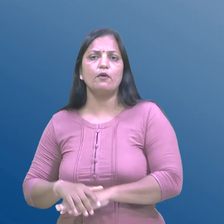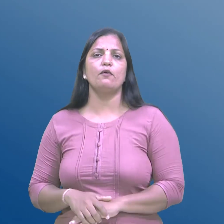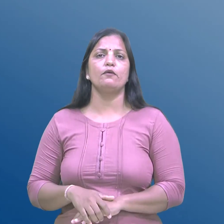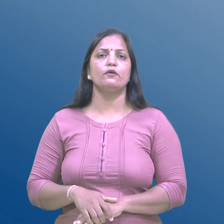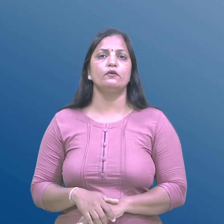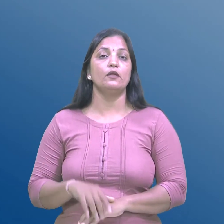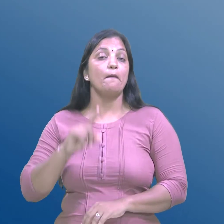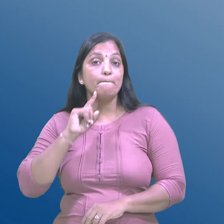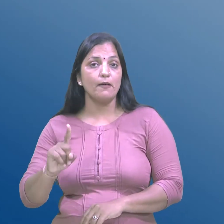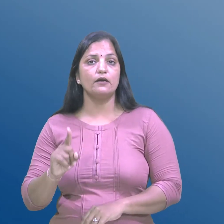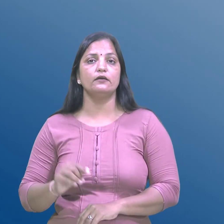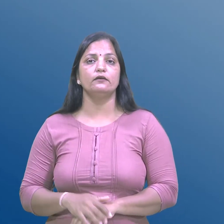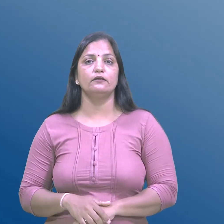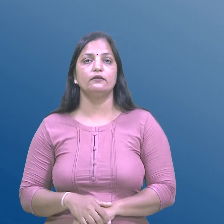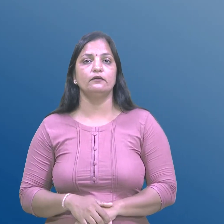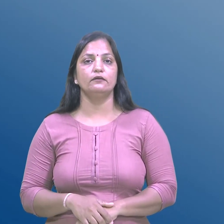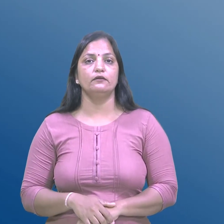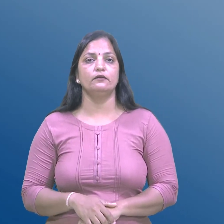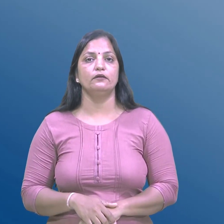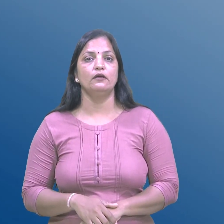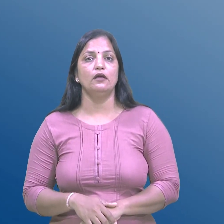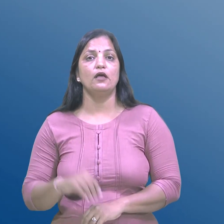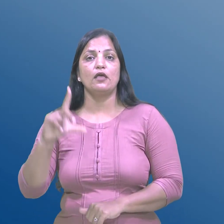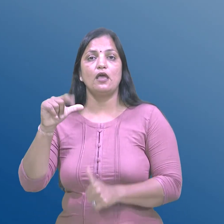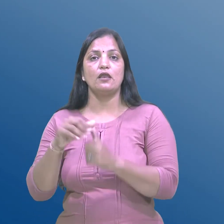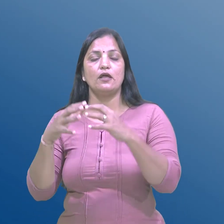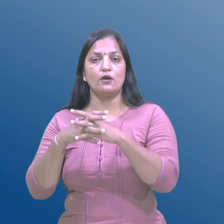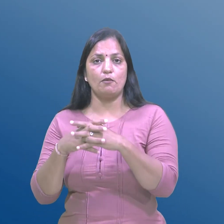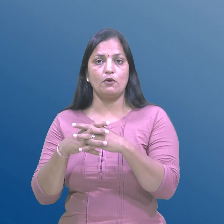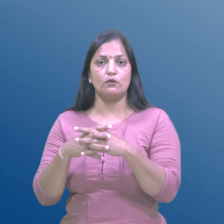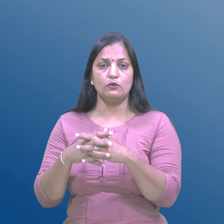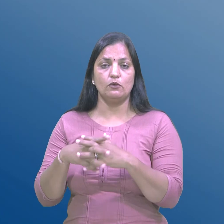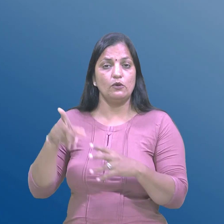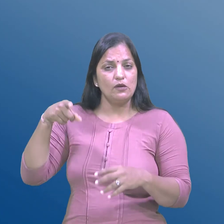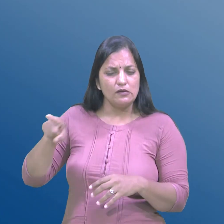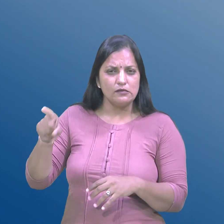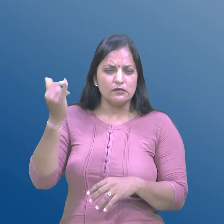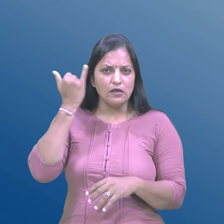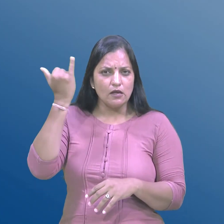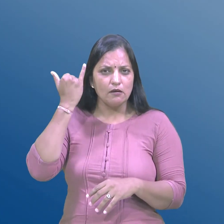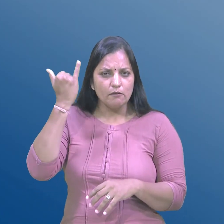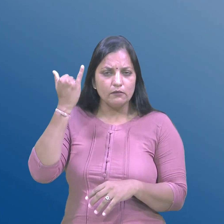તેમ છતાં કાનૂની રીતે બાધ્ય નિર્ણયો લેવામાં અસમર્થ છે,